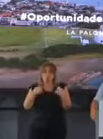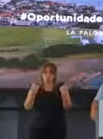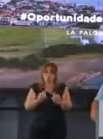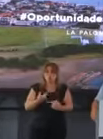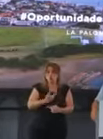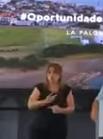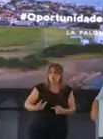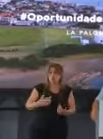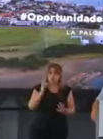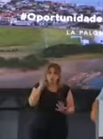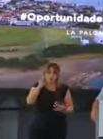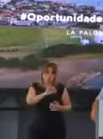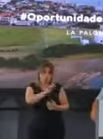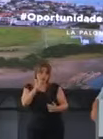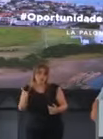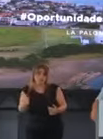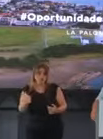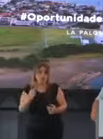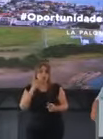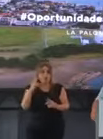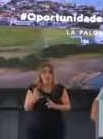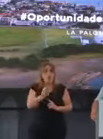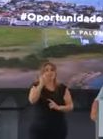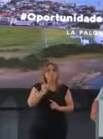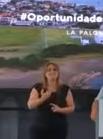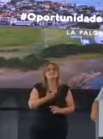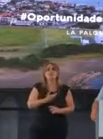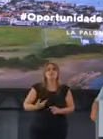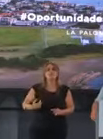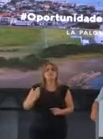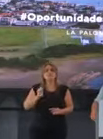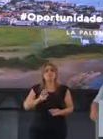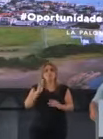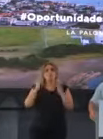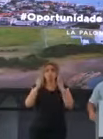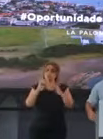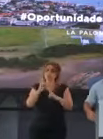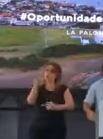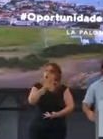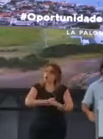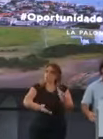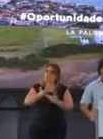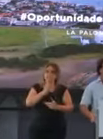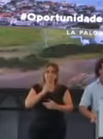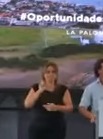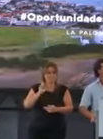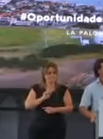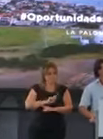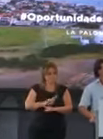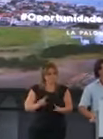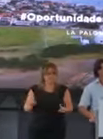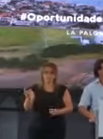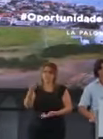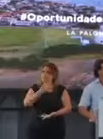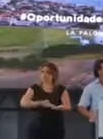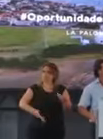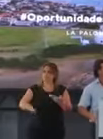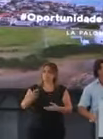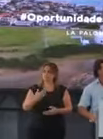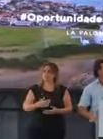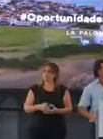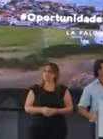gobierno, vamos a recuperar el gobierno de la educación, no lo vamos a compartir con la población.